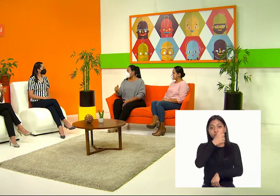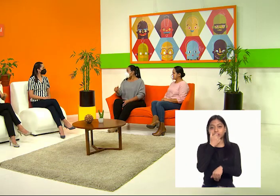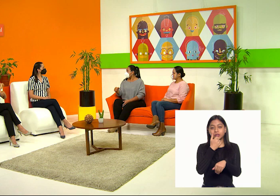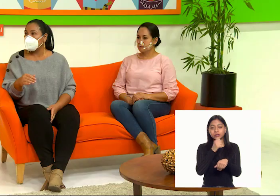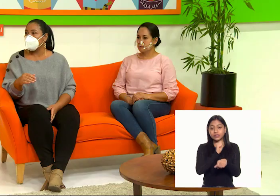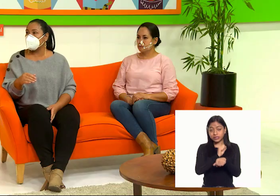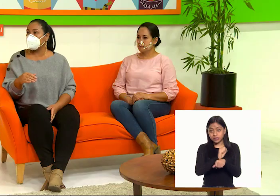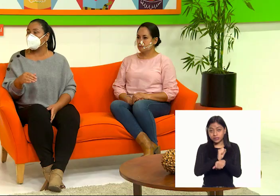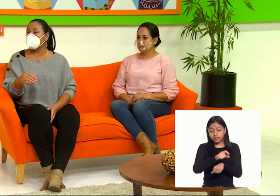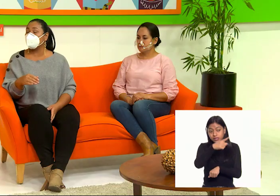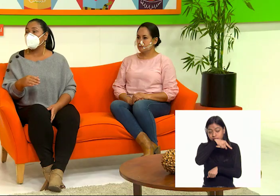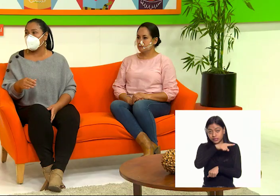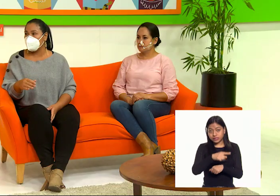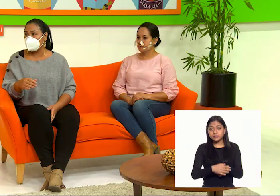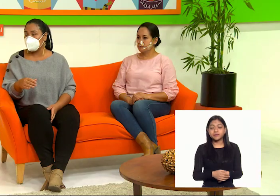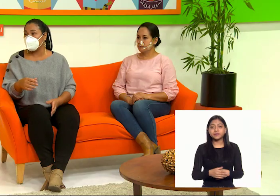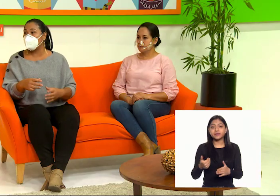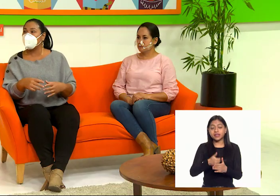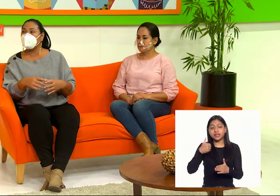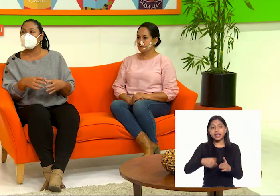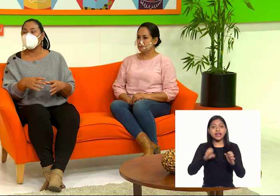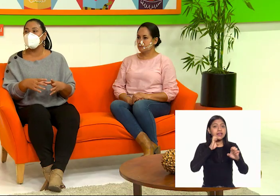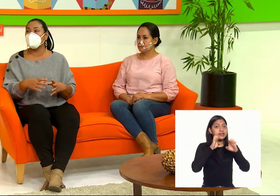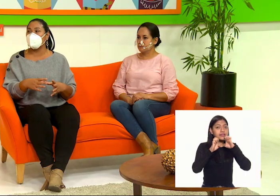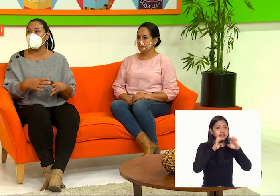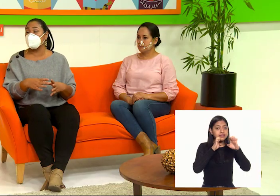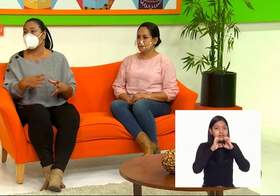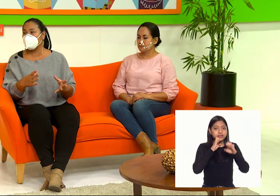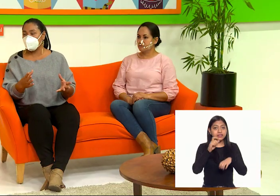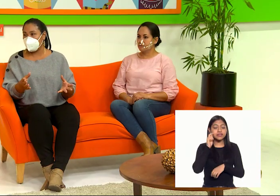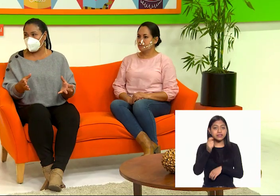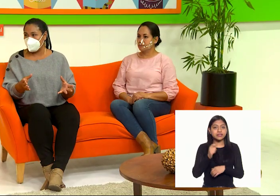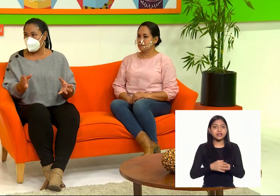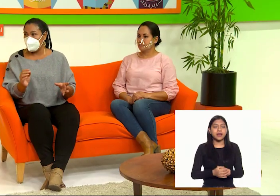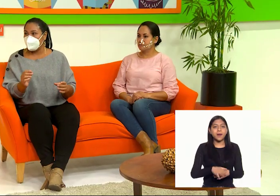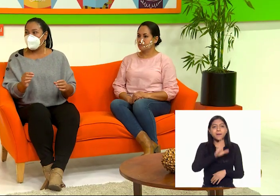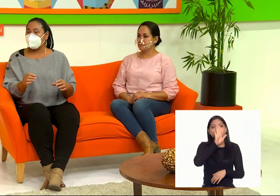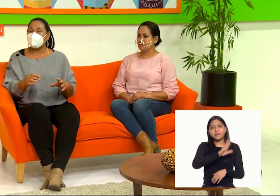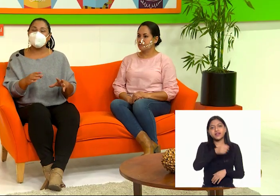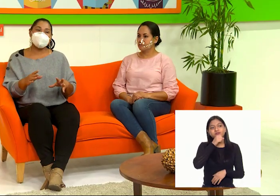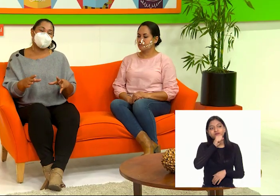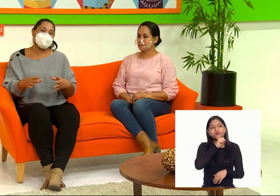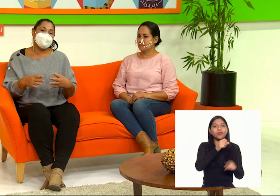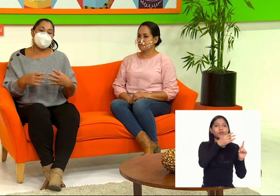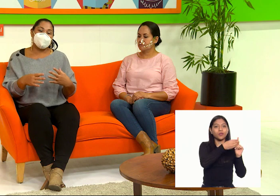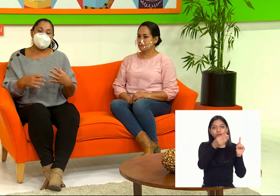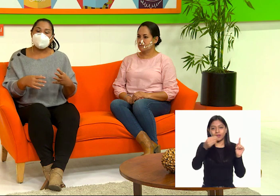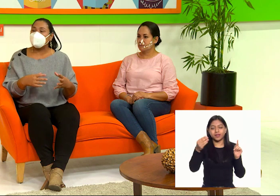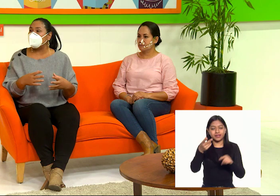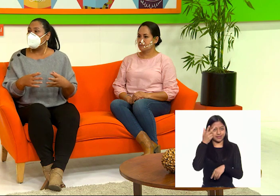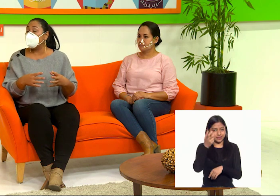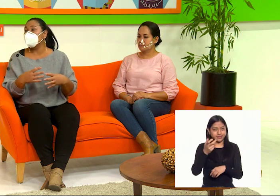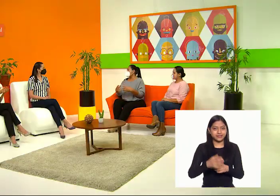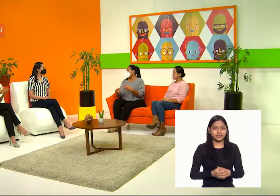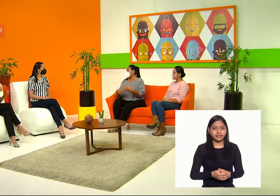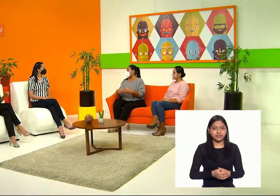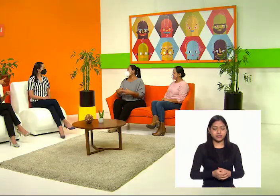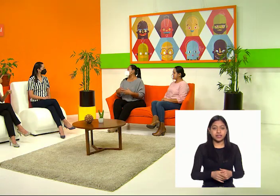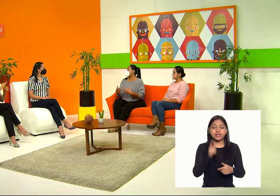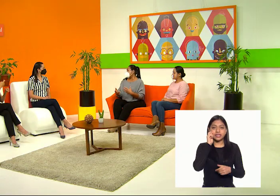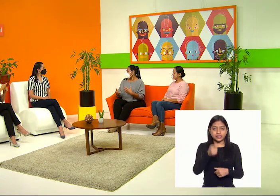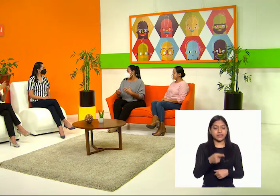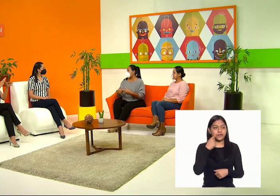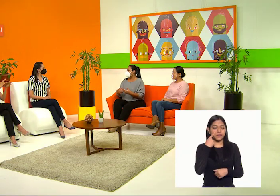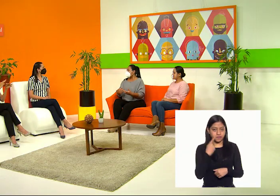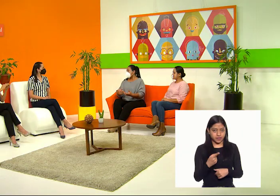año de secundaria, hicimos entrevistas, pero lo hicimos en un formato de chismógrafo. Entonces, primero se les